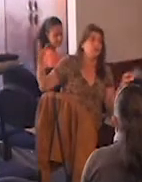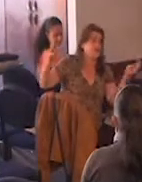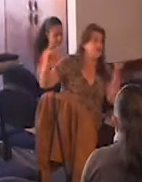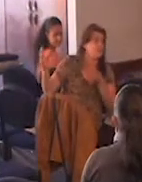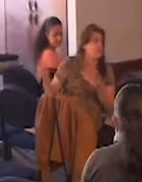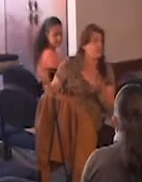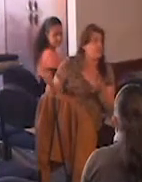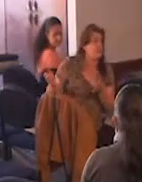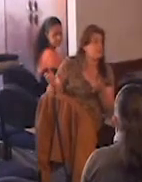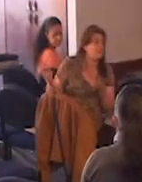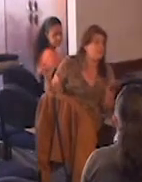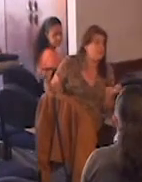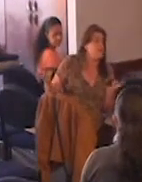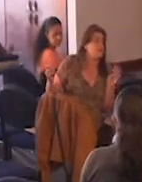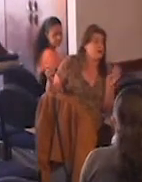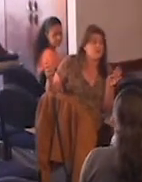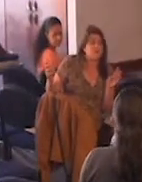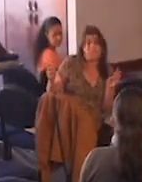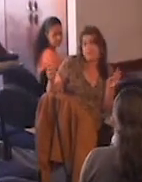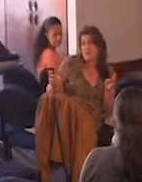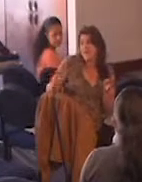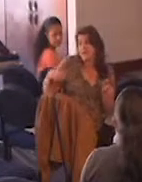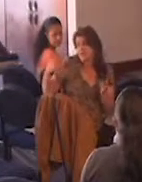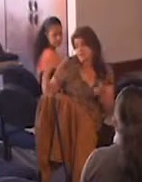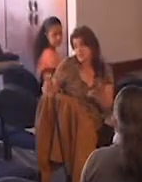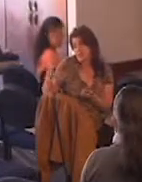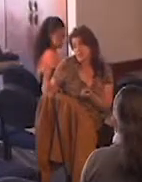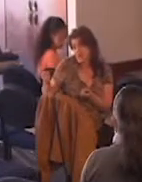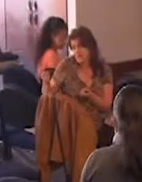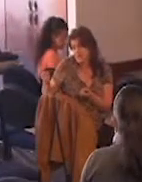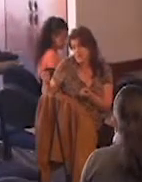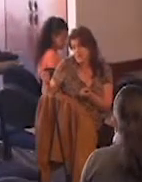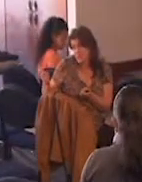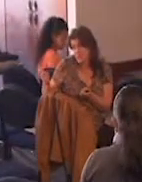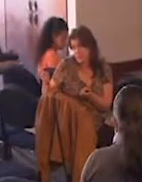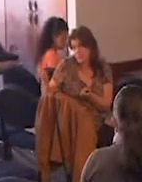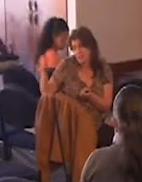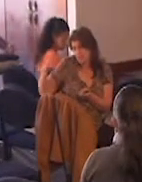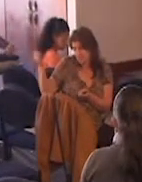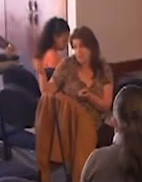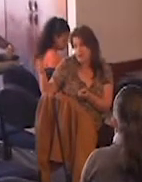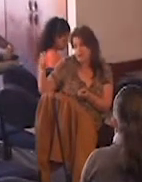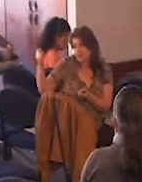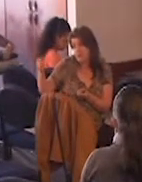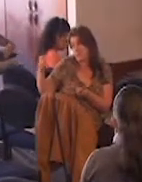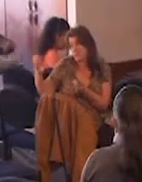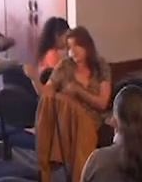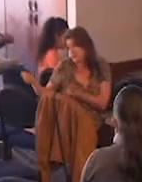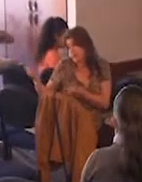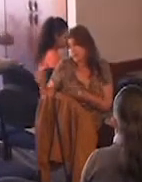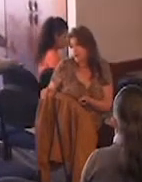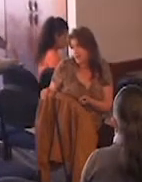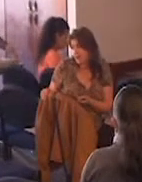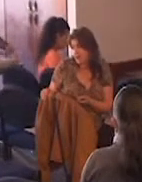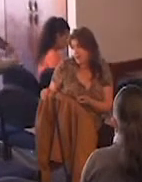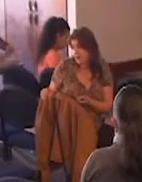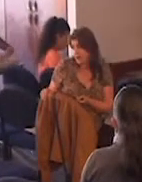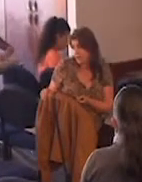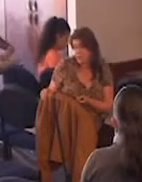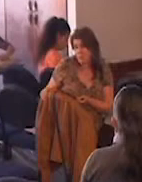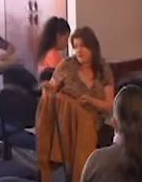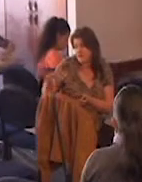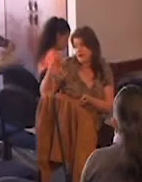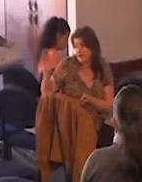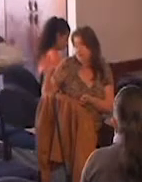a la tienda. Y uno también en la comunidad, como uno vive en un barrio siempre, le dice, va a venir el niño, el joven, y usted por favor